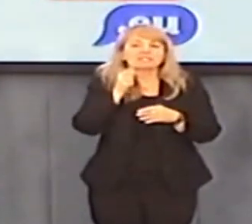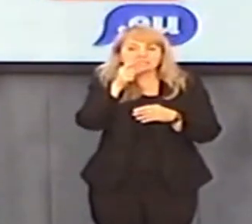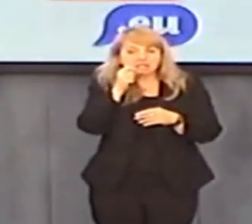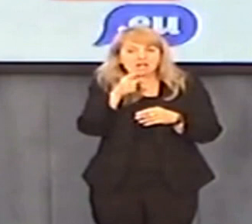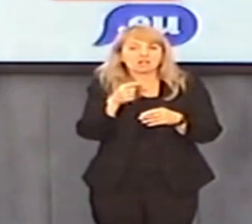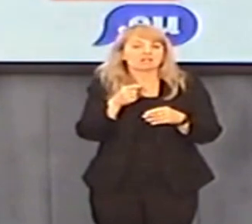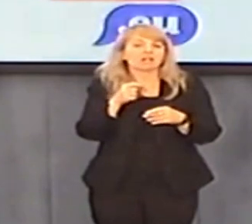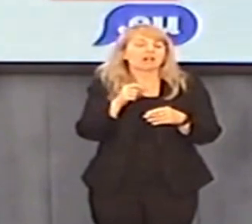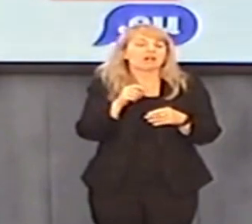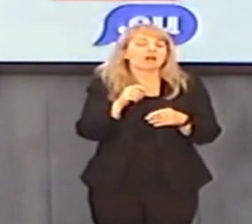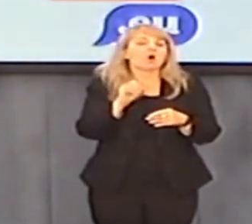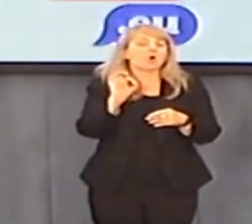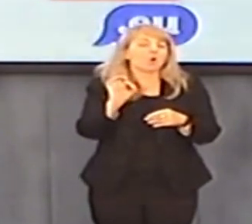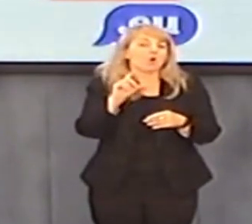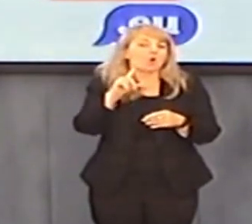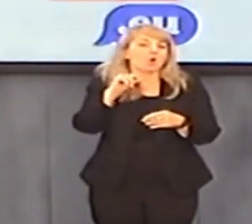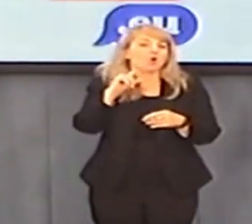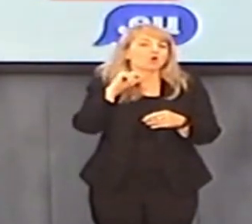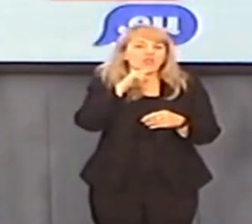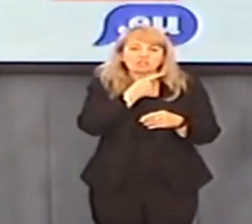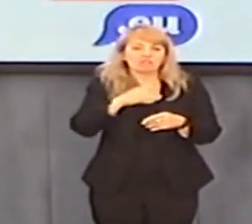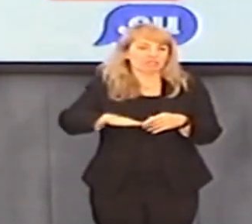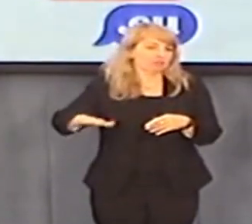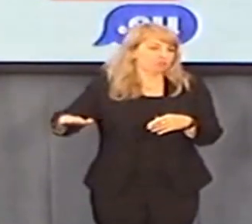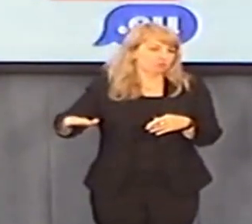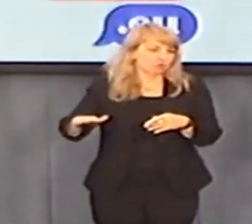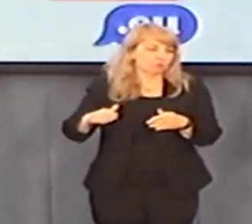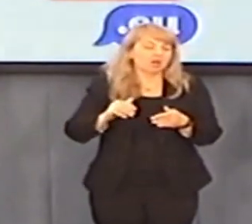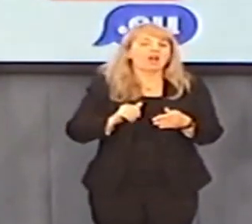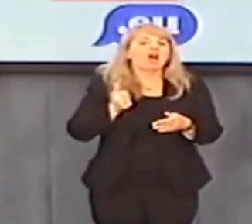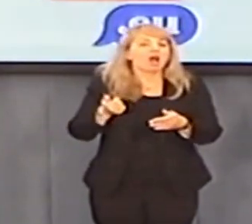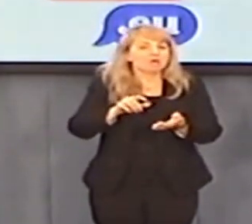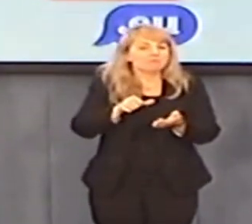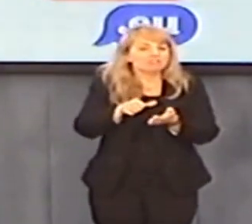aby zatrzeć po nim ślad.